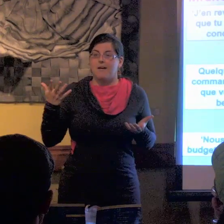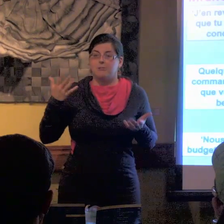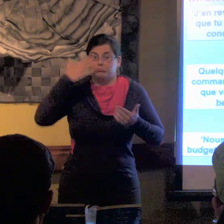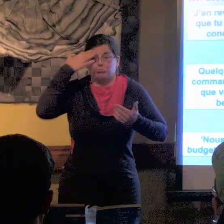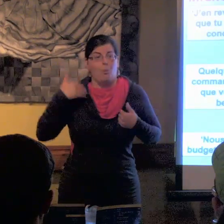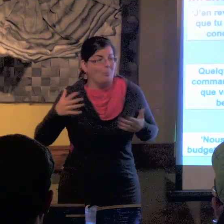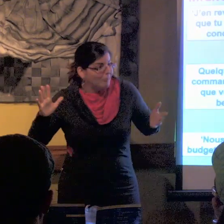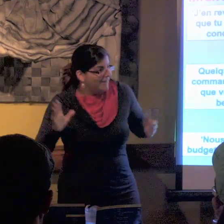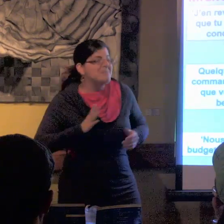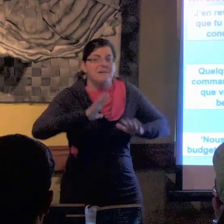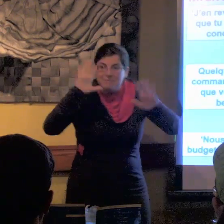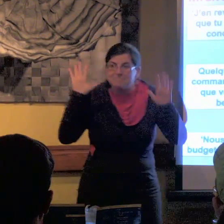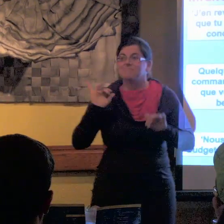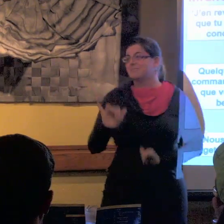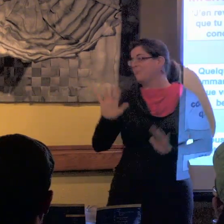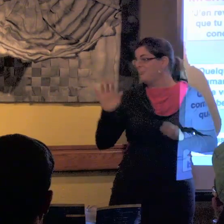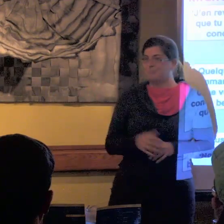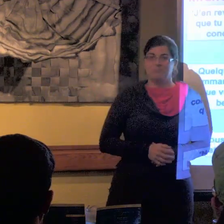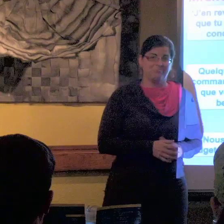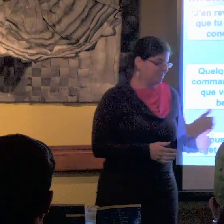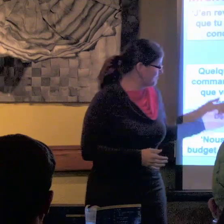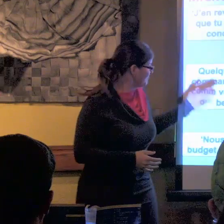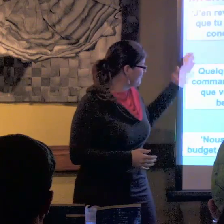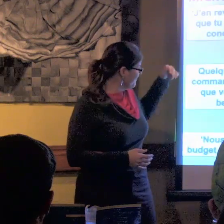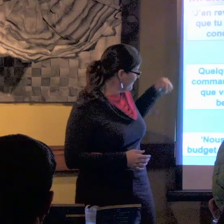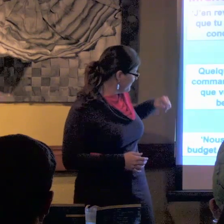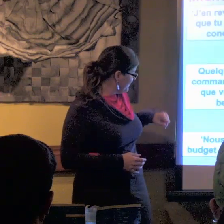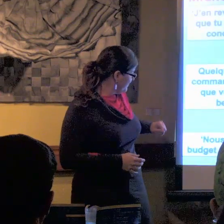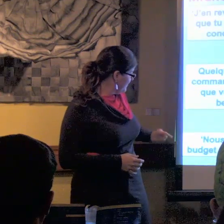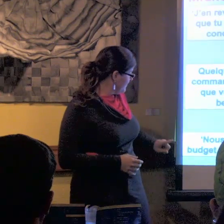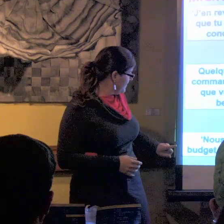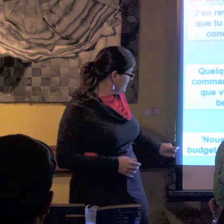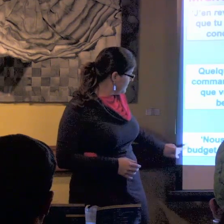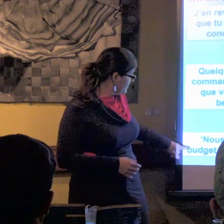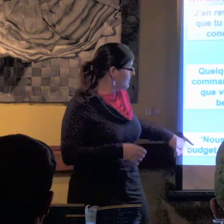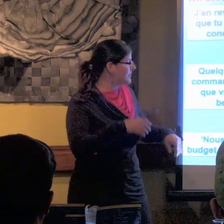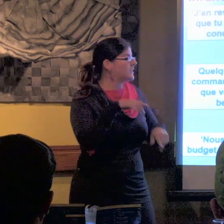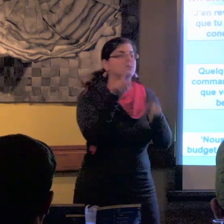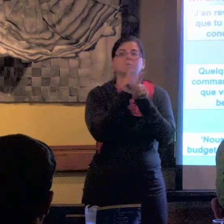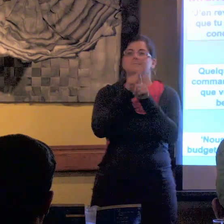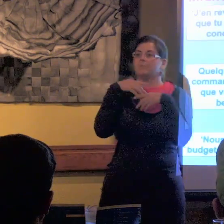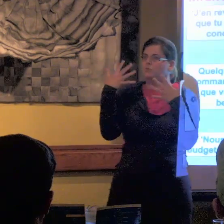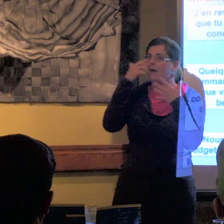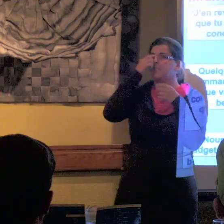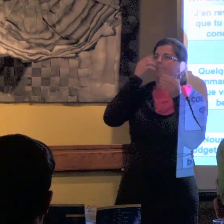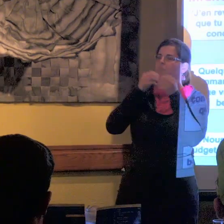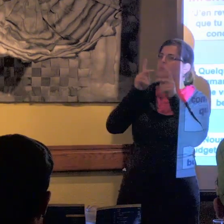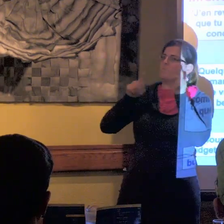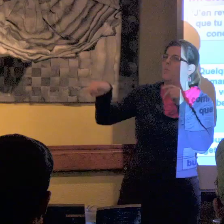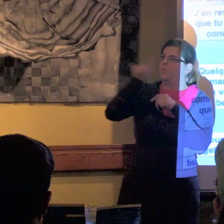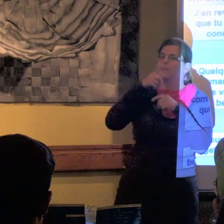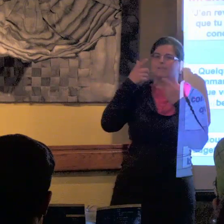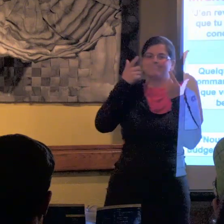Et c'est des fois perçu un peu comme une insulte pour les personnes sourdes. Peut-être d'autres, ça peut être d'autres sentiments qui sont vécus, mais bon, des fois on le vit de